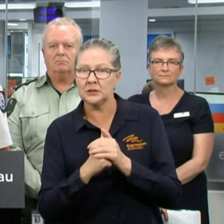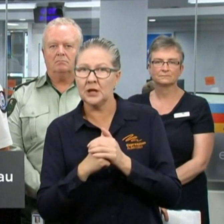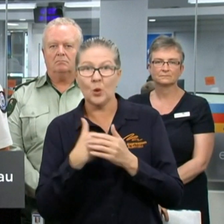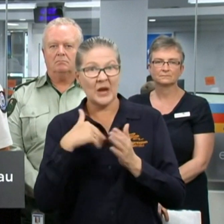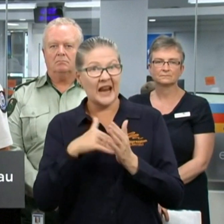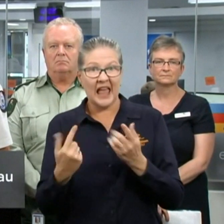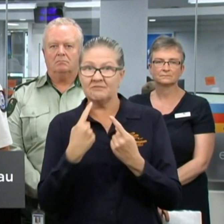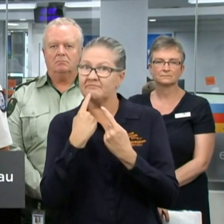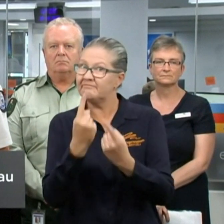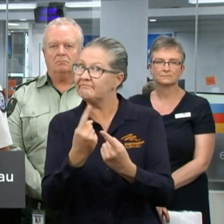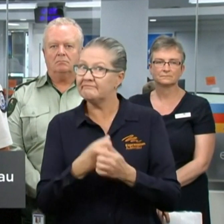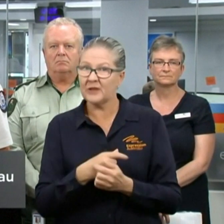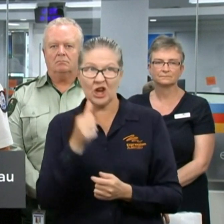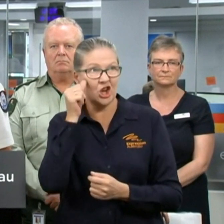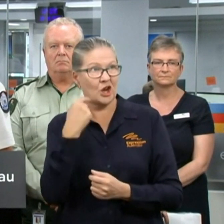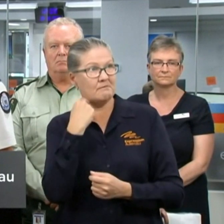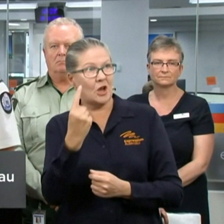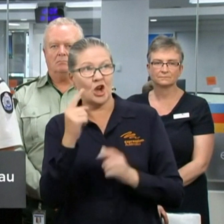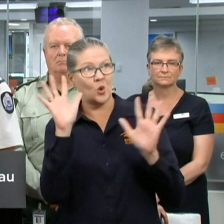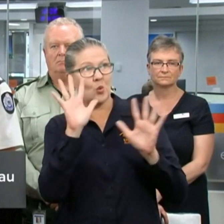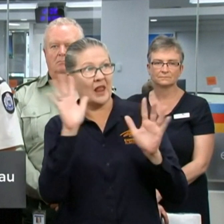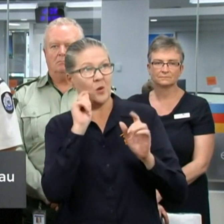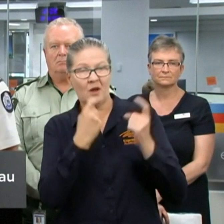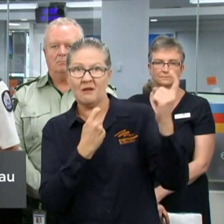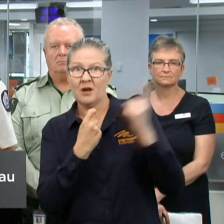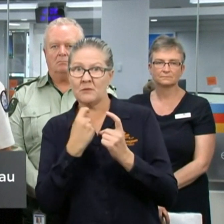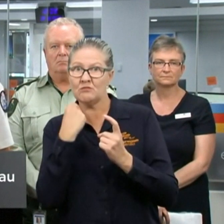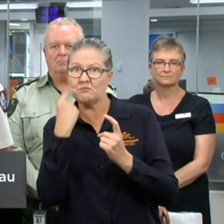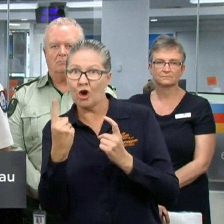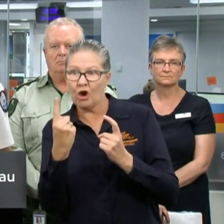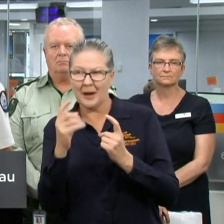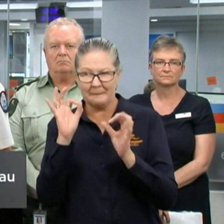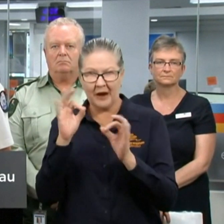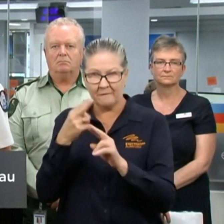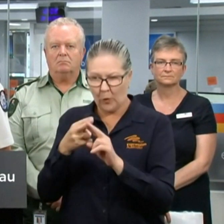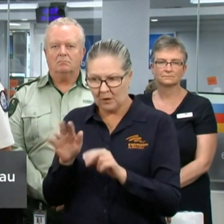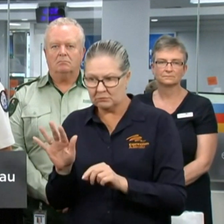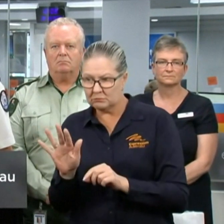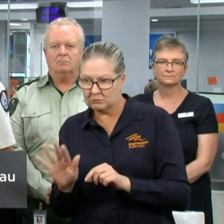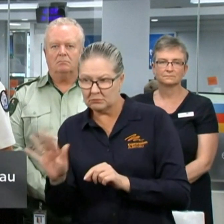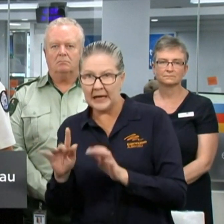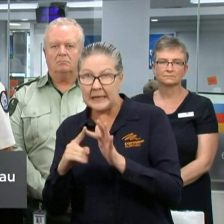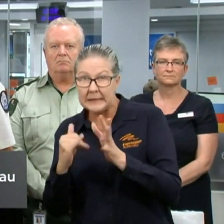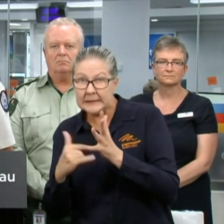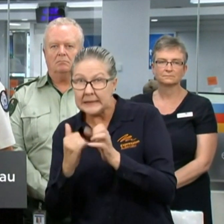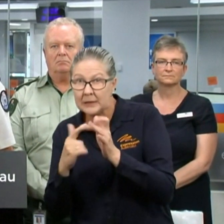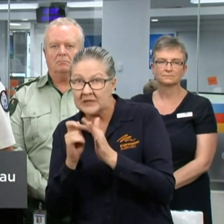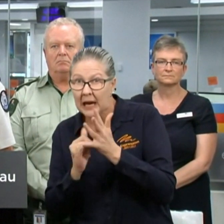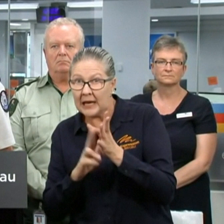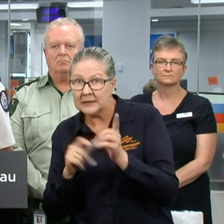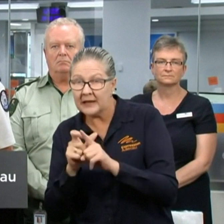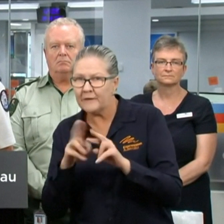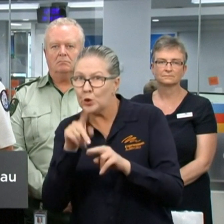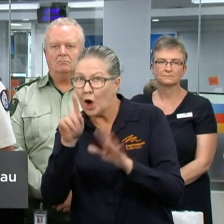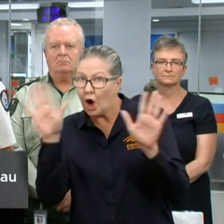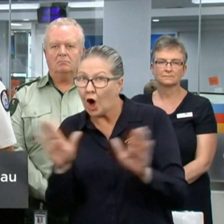Aufgrund der Wetterlage, die uns morgen im ganzen Bundesstaat und insbesondere in East Gippsland erwartet, raten wir Ihnen abzureisen, wenn Sie dort Urlaub